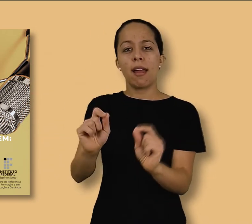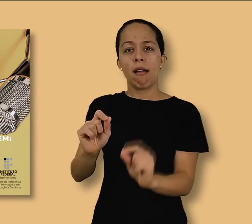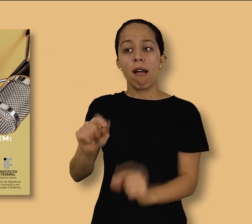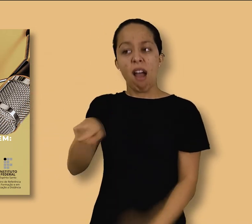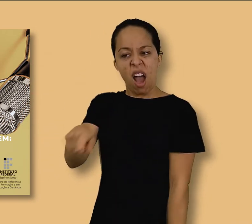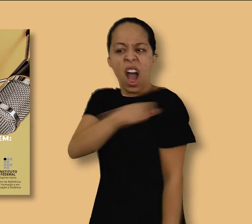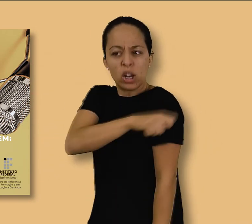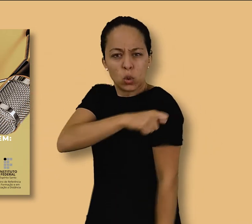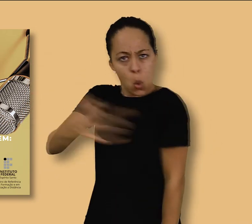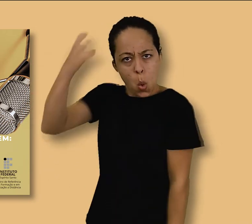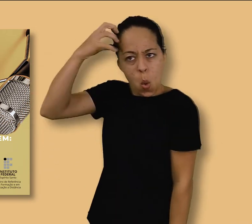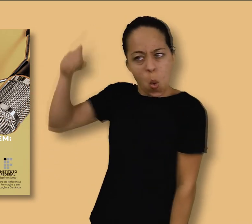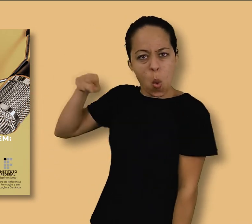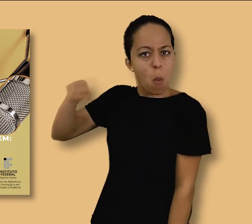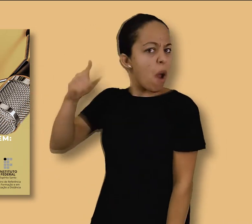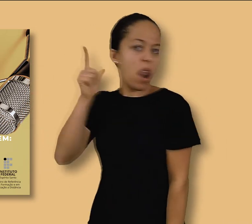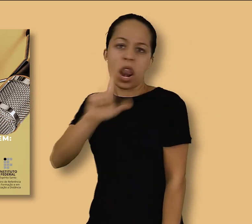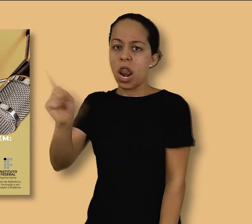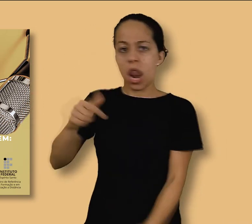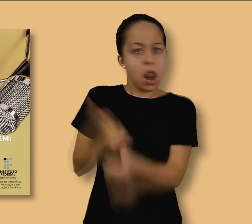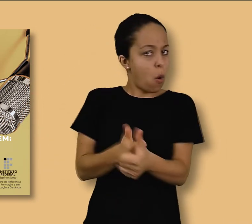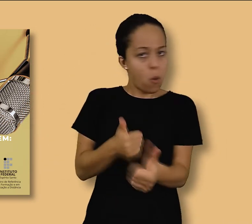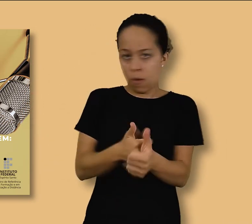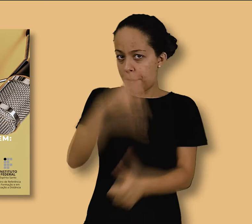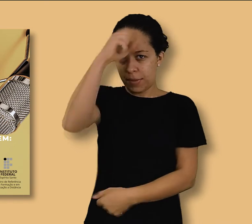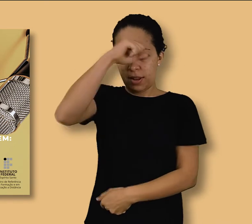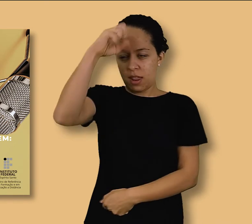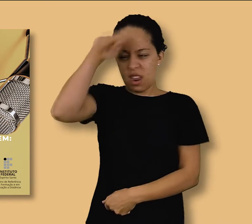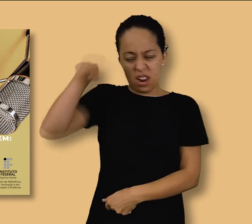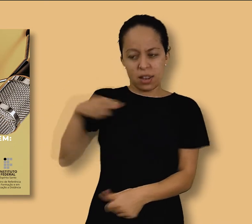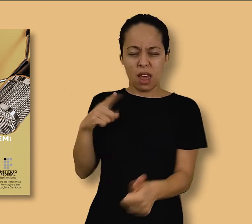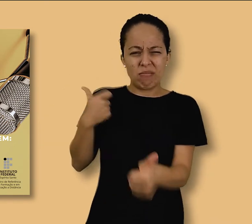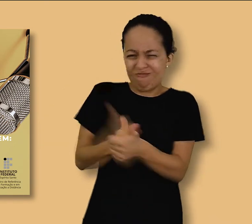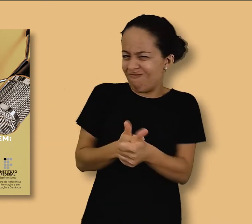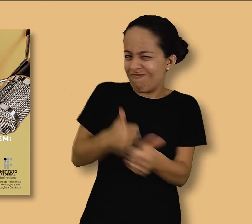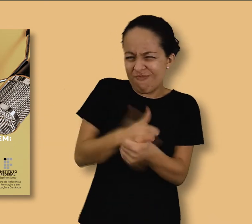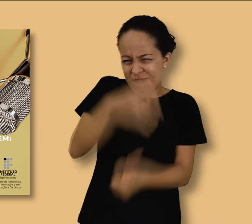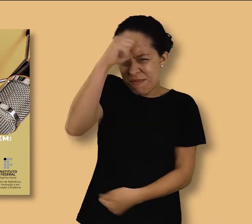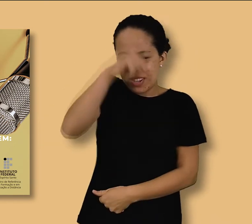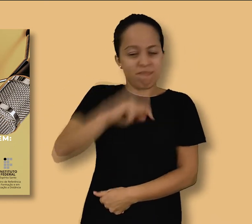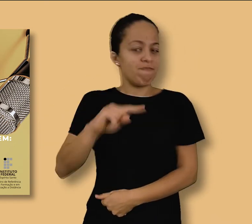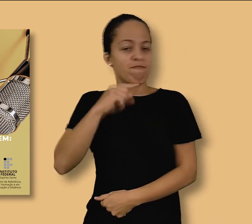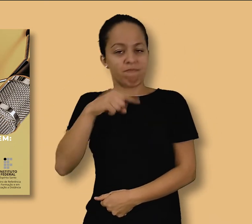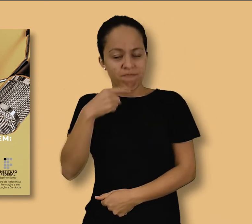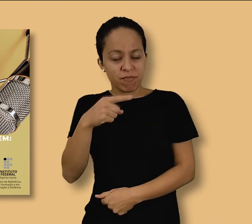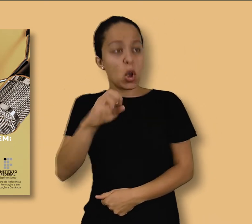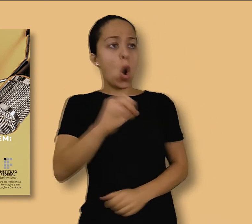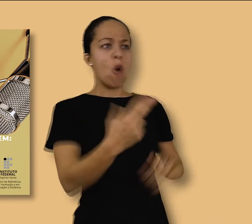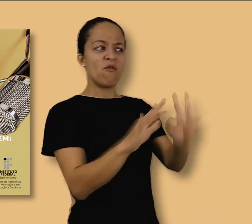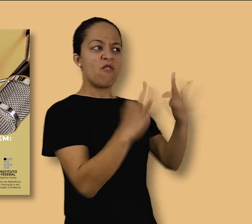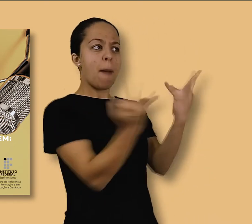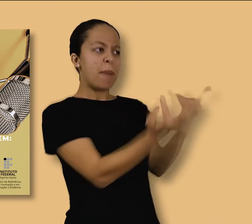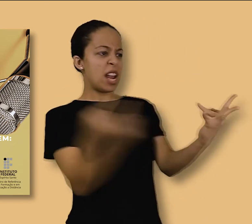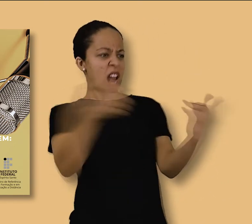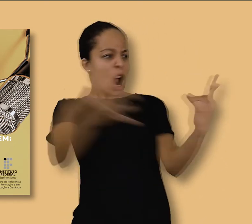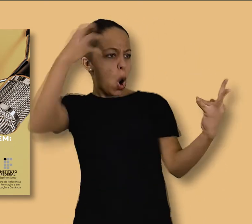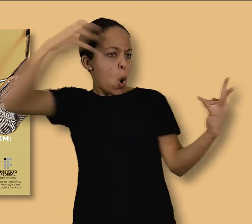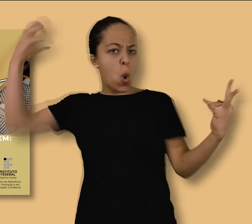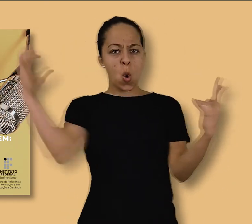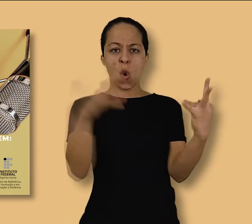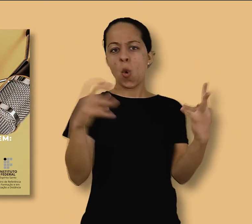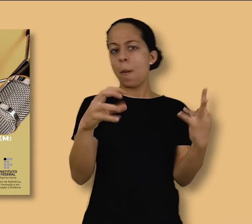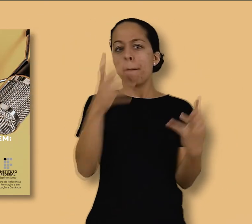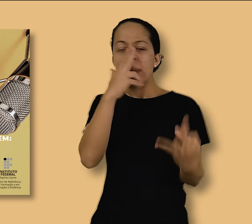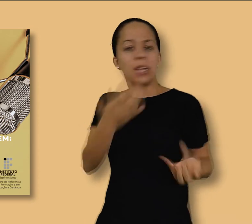responsabilização do aluno ou do máximo da família desse aluno sobre a não aprendizagem vocês percebem né quando eu falo